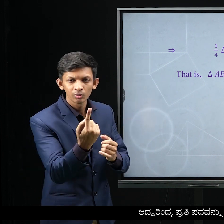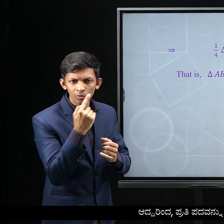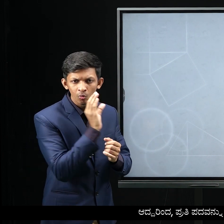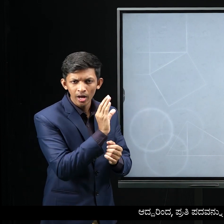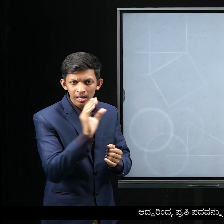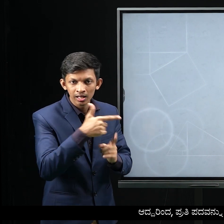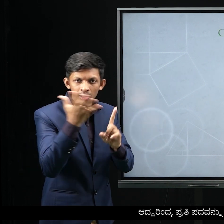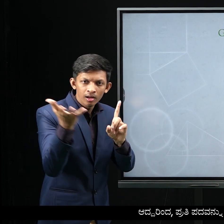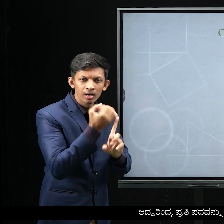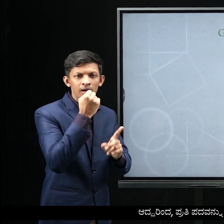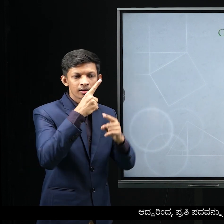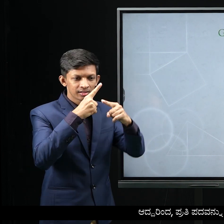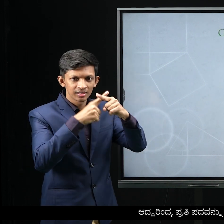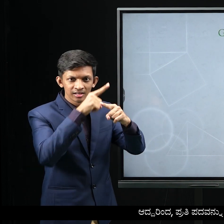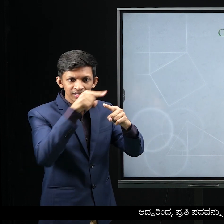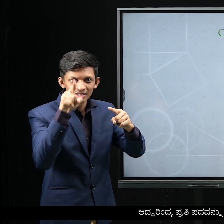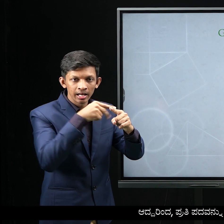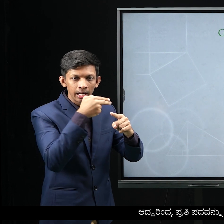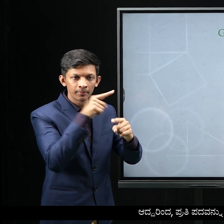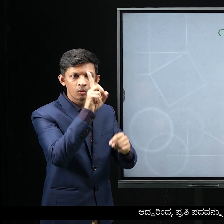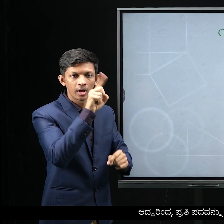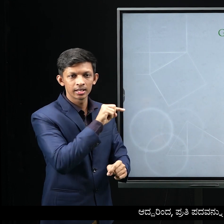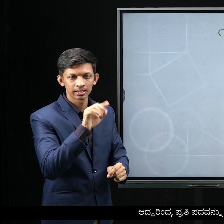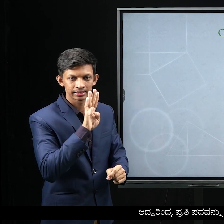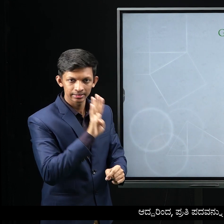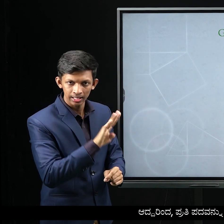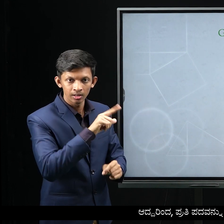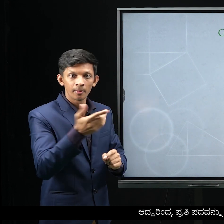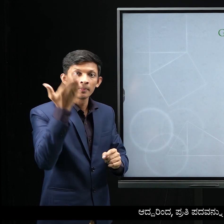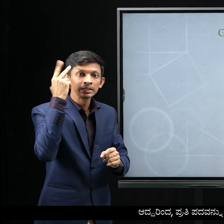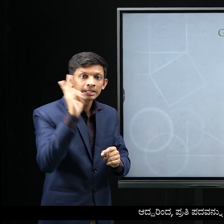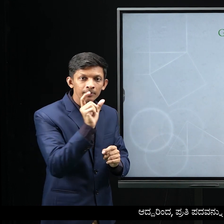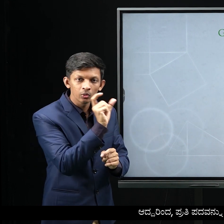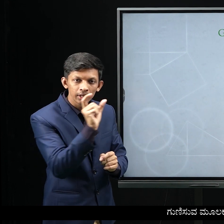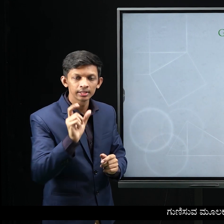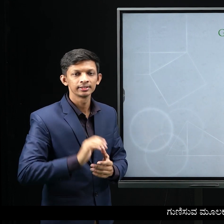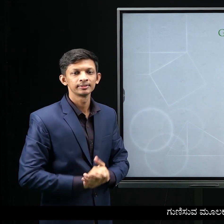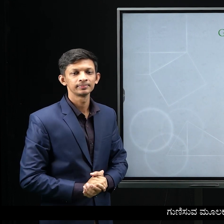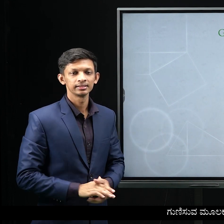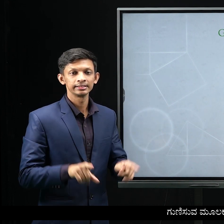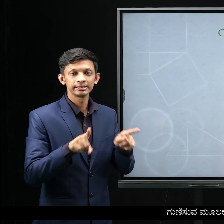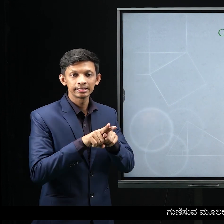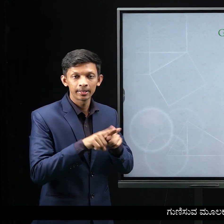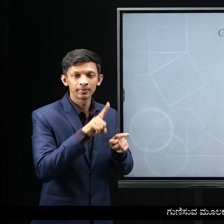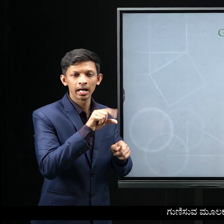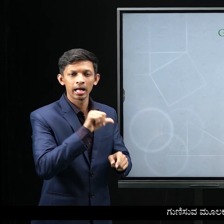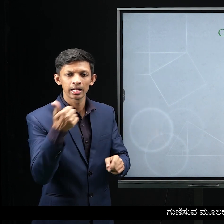ಆದ್ದರಿಂದ ಪ್ರತಿ ಪದವನ್ನು ಹಿಂದಿನ ಪದದಿಂದ 1/4 ಗುಣಿಸುವ ಮೂಲಕ ಪಡೆಯಲಾಗುತ್ತದೆ.